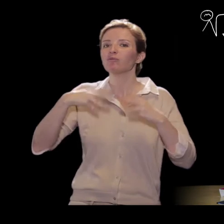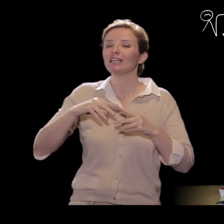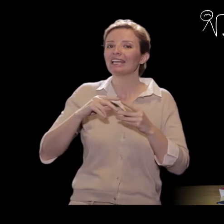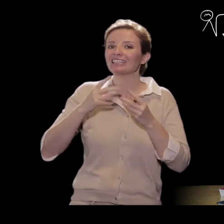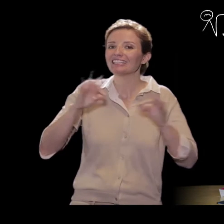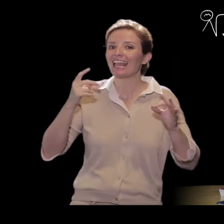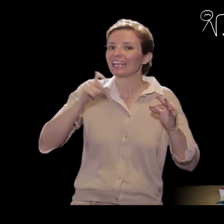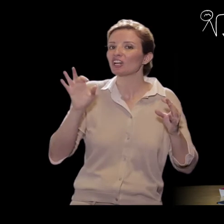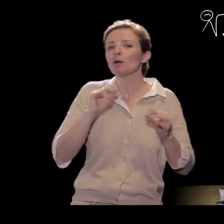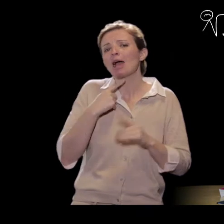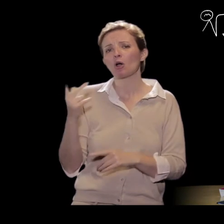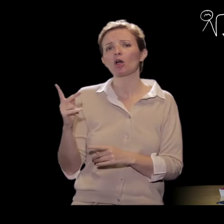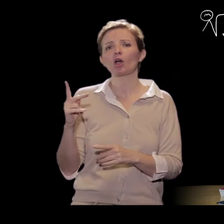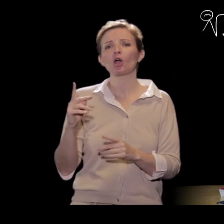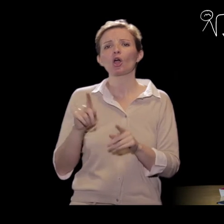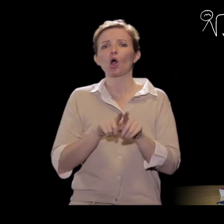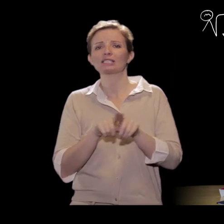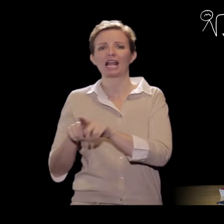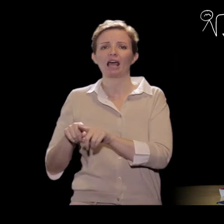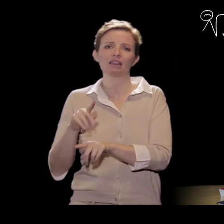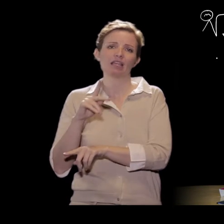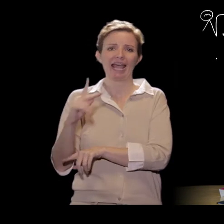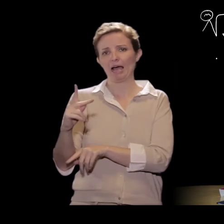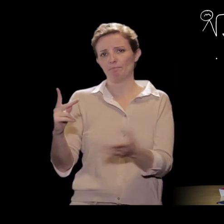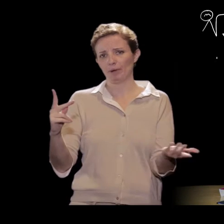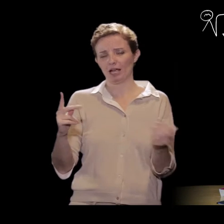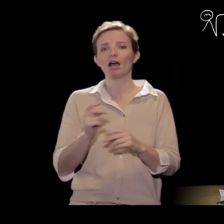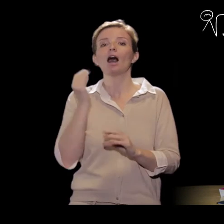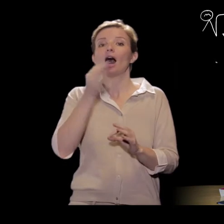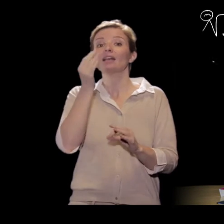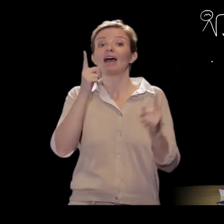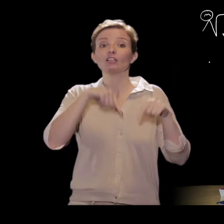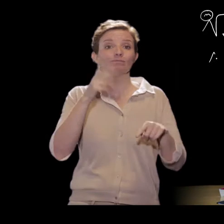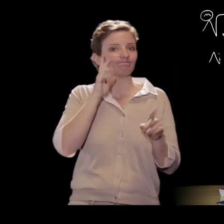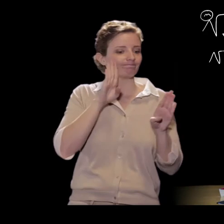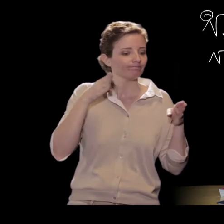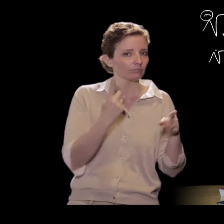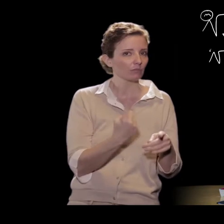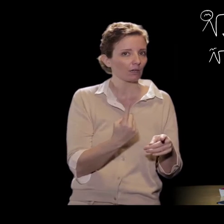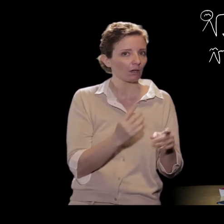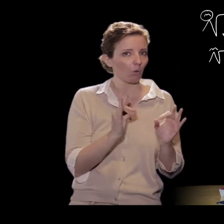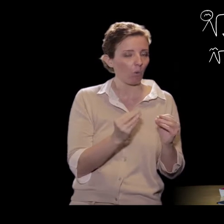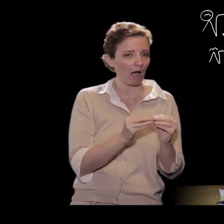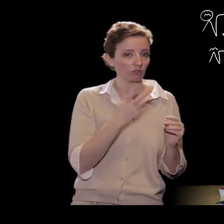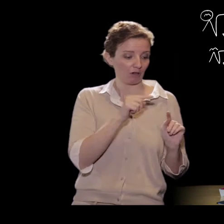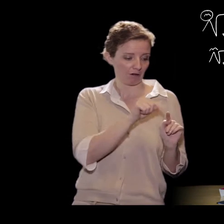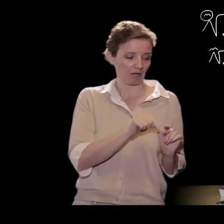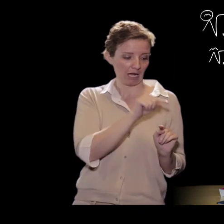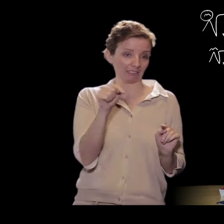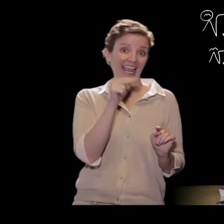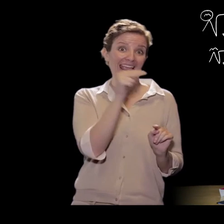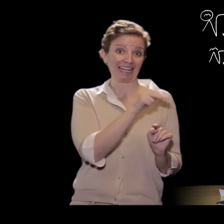costante una costante K e Quindi studiamo per adesso esclusivamente il caso in cui la radice ennesima di